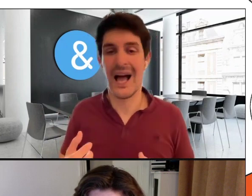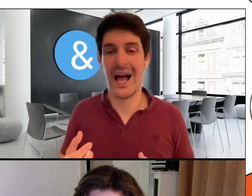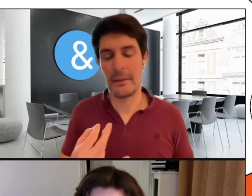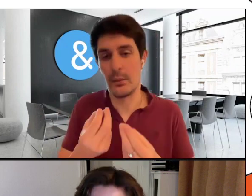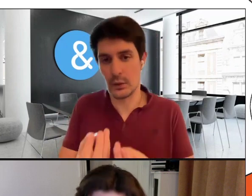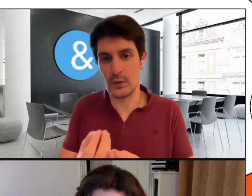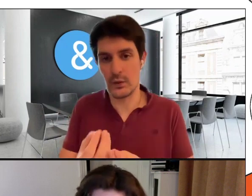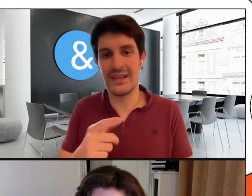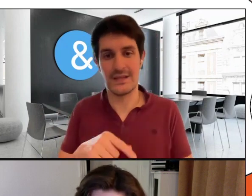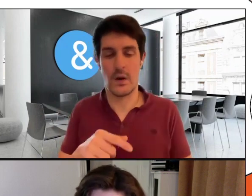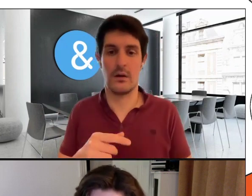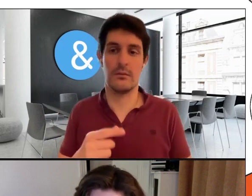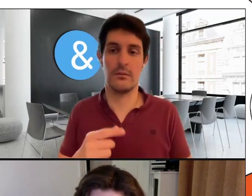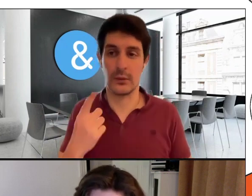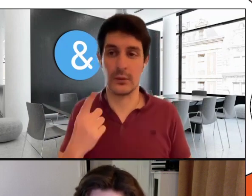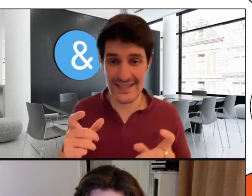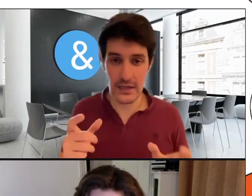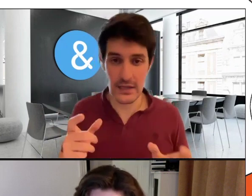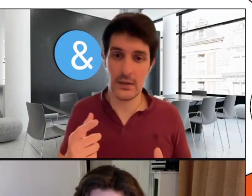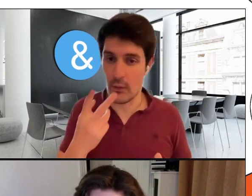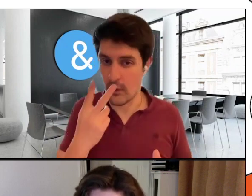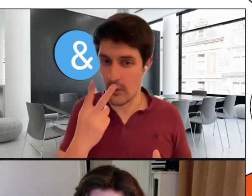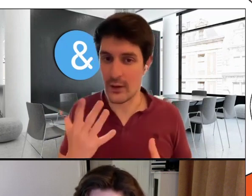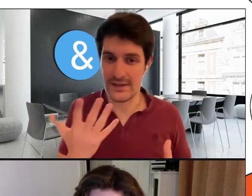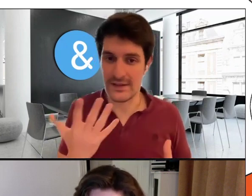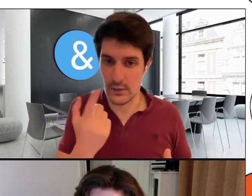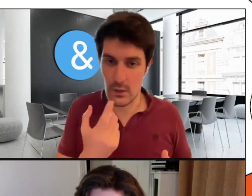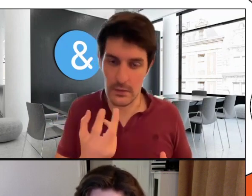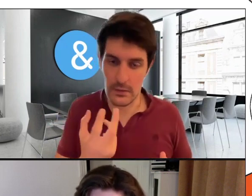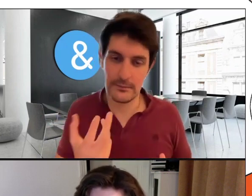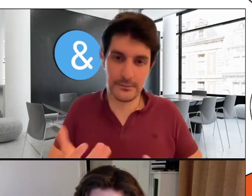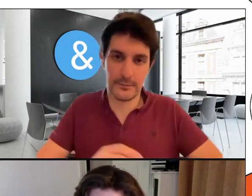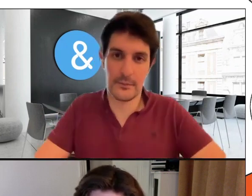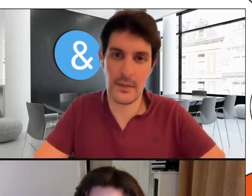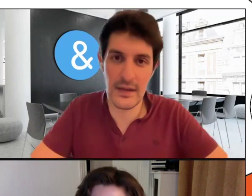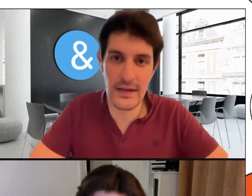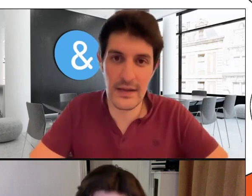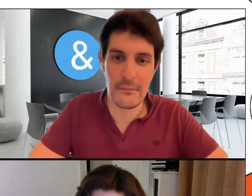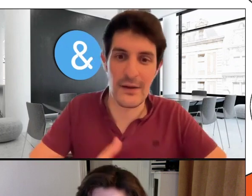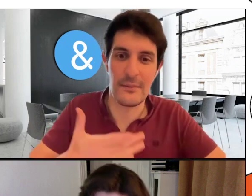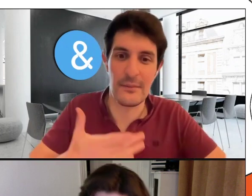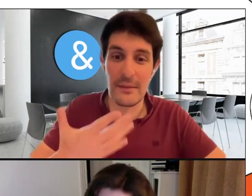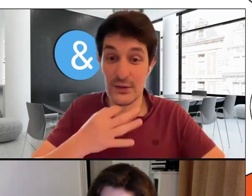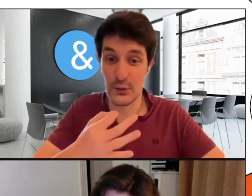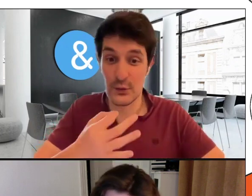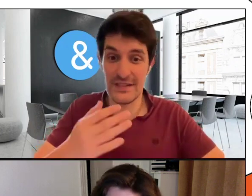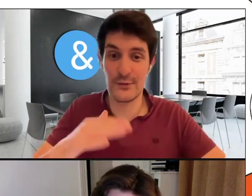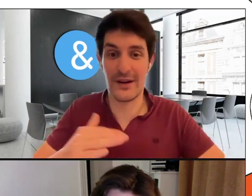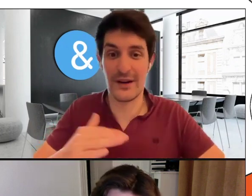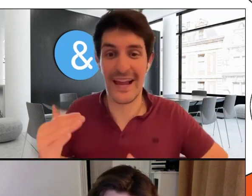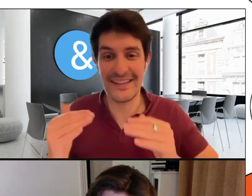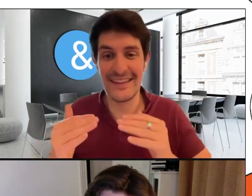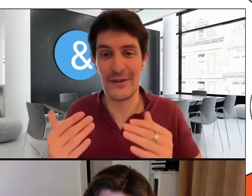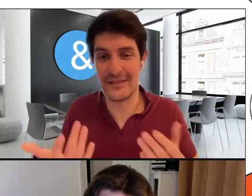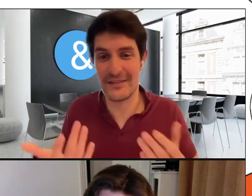te donner des heures pour tester, pour voir à quoi ça ressemble. Et mais j'aime bien ce que tu dis sur l'égalité